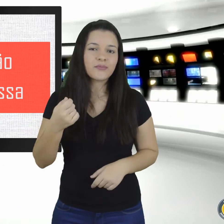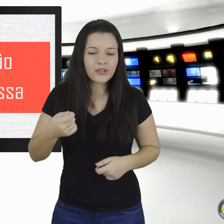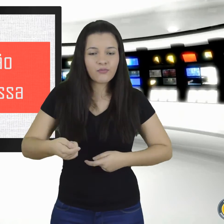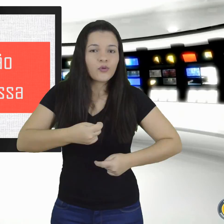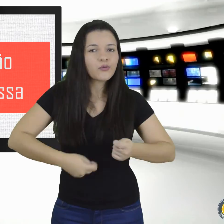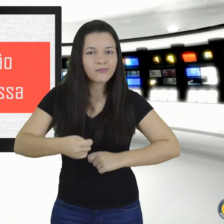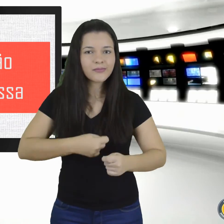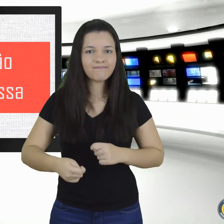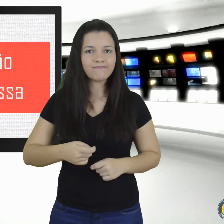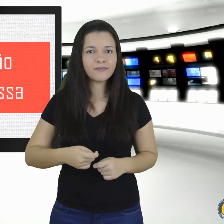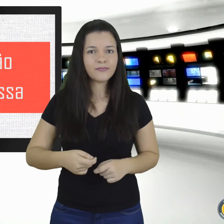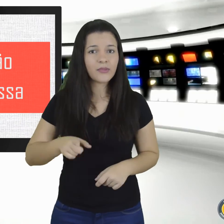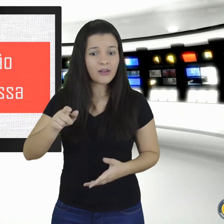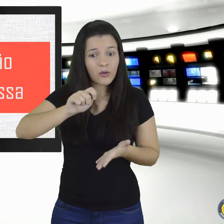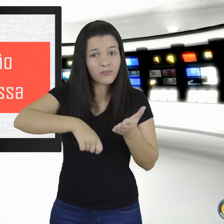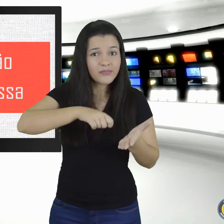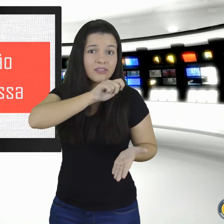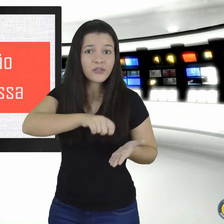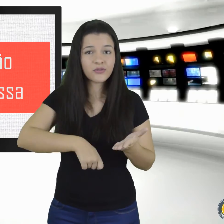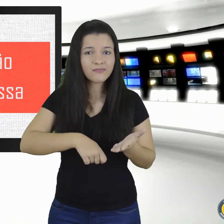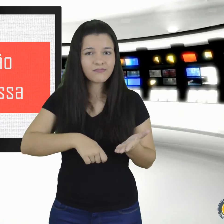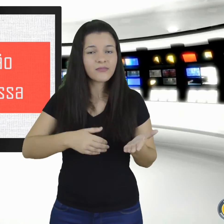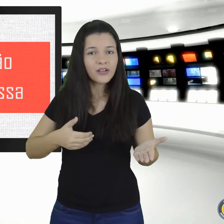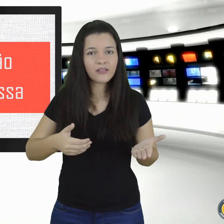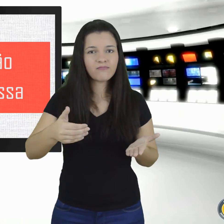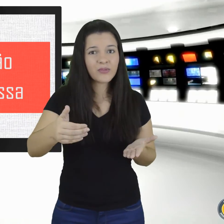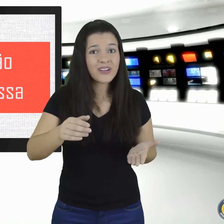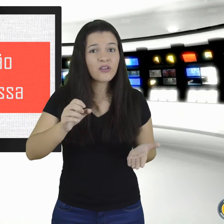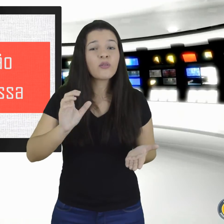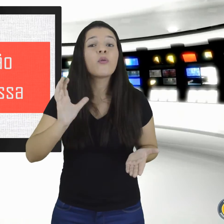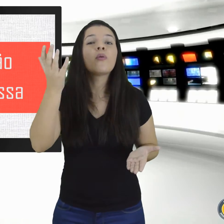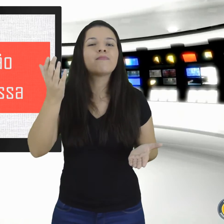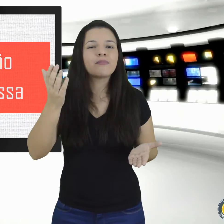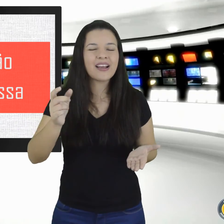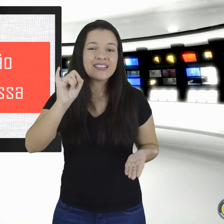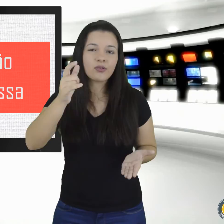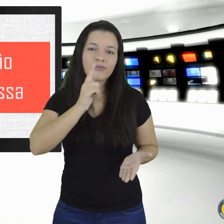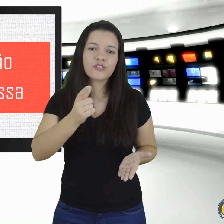Essas contratações só devem ocorrer quando tivermos viabilidade financeira.